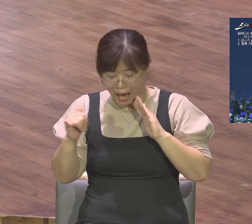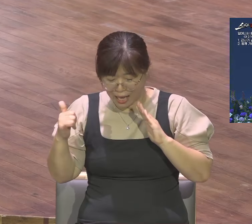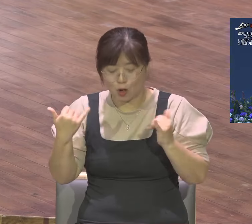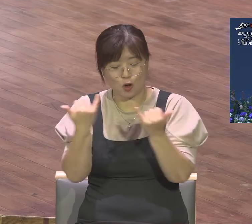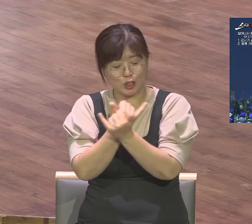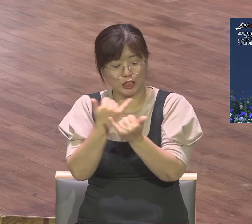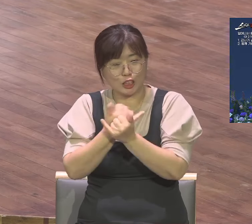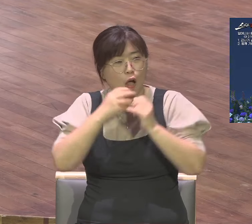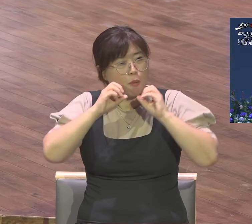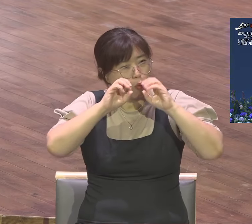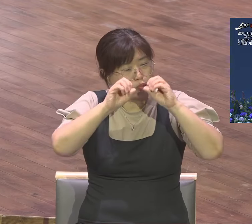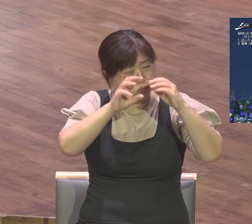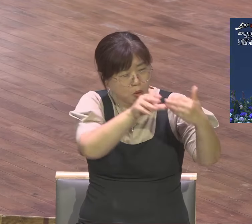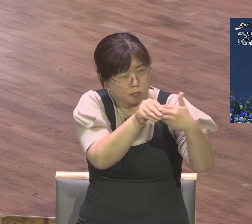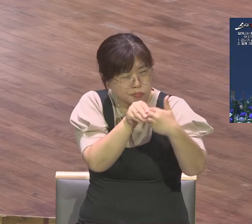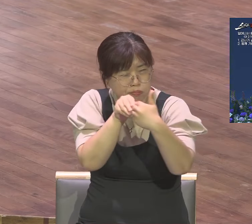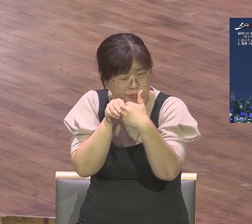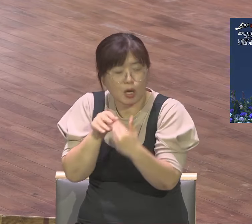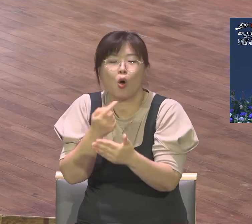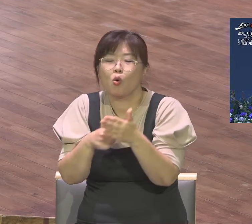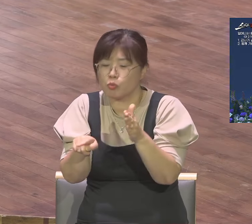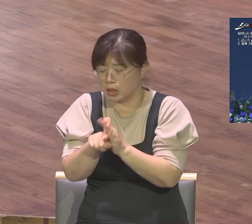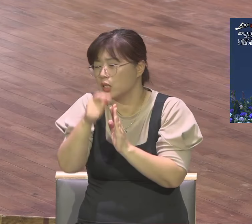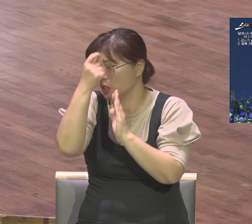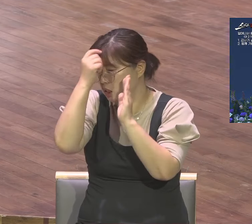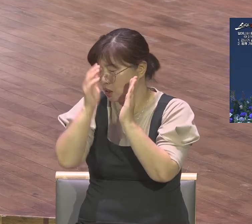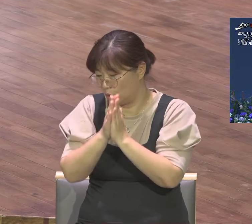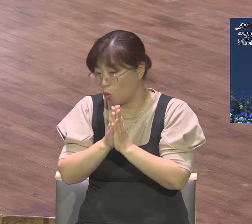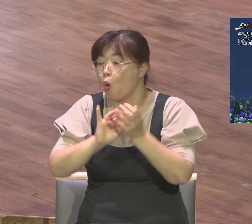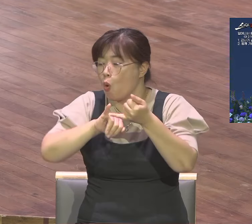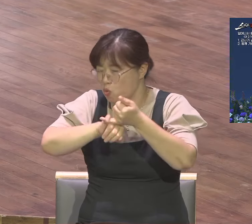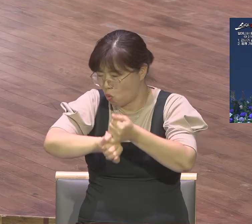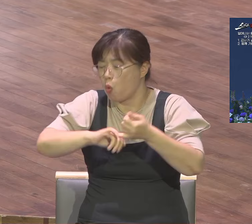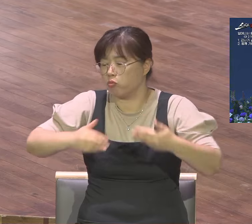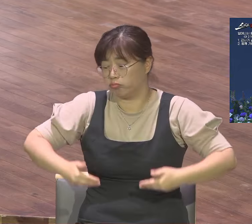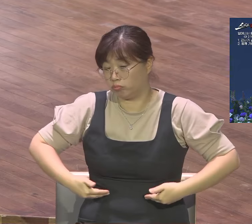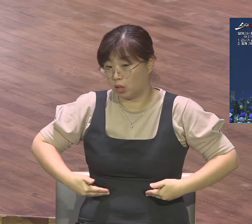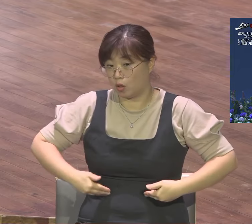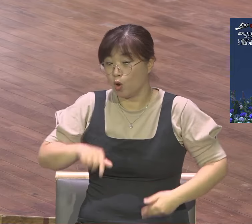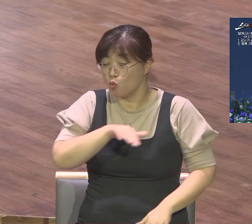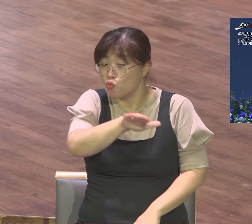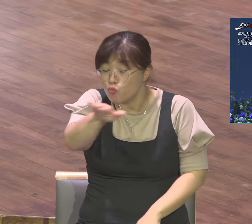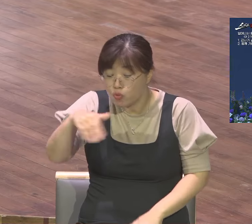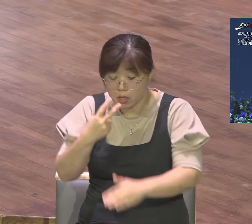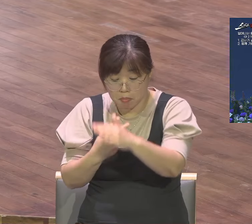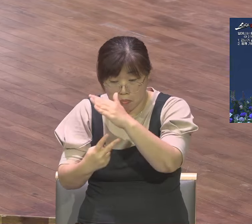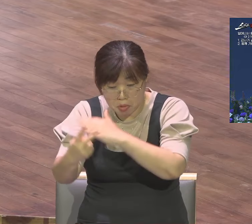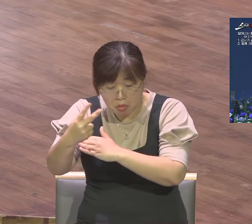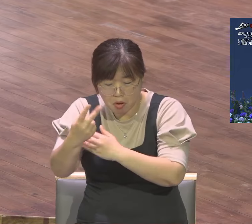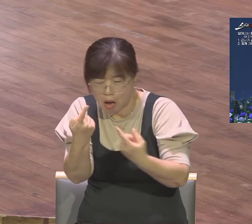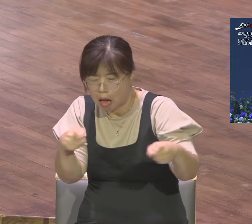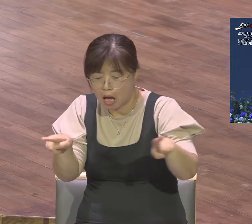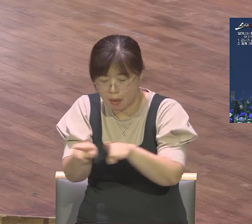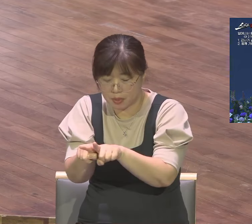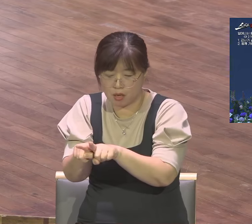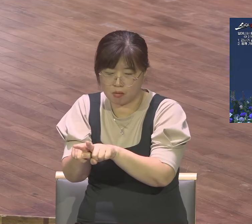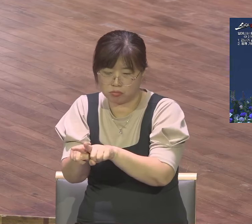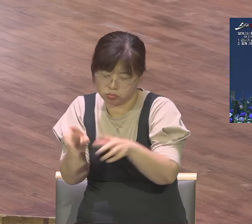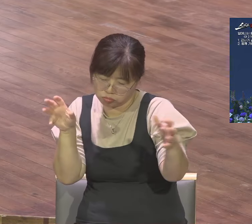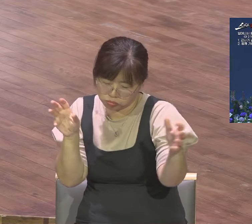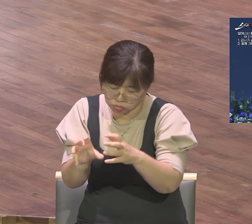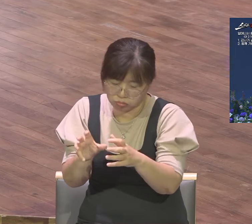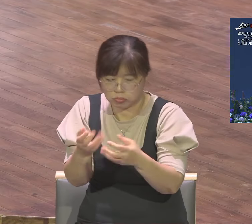말씀 공도 일어나게 하여 주옵소서. 이 4대 장막터를 넓혀 나가는 이 일에 속지 마시고 모두